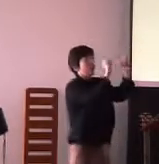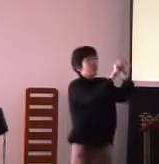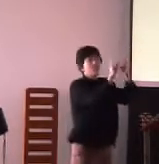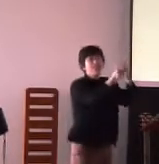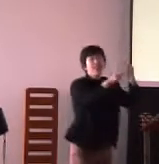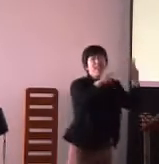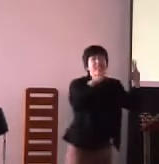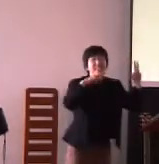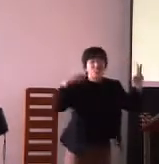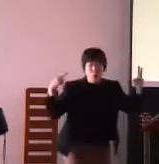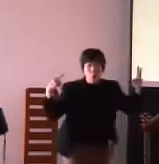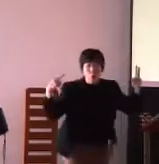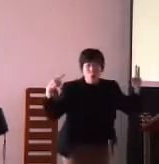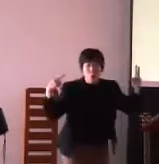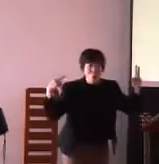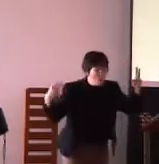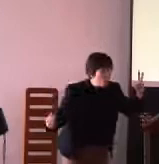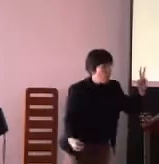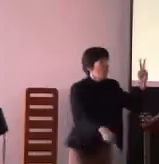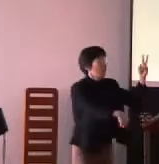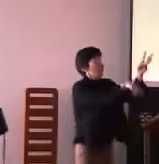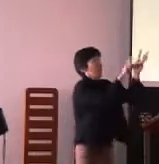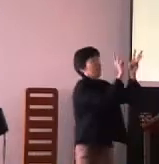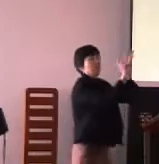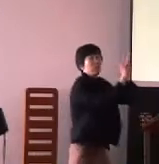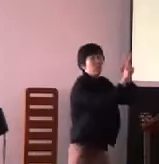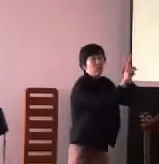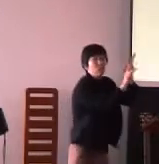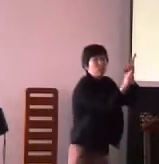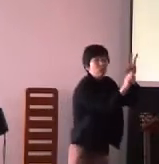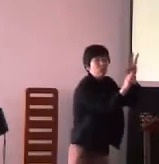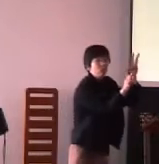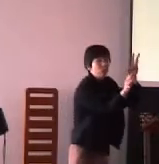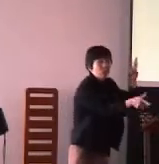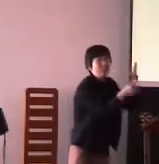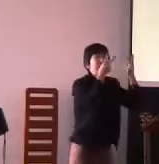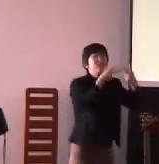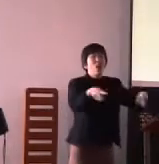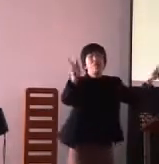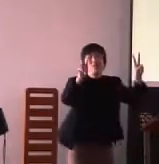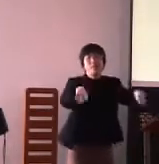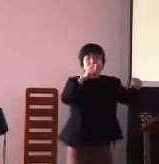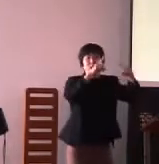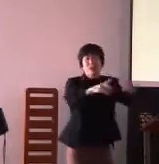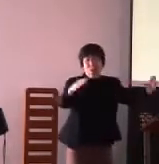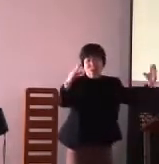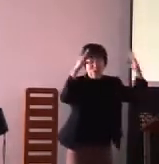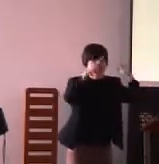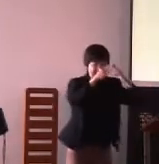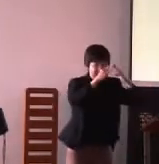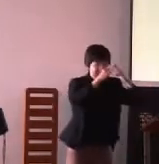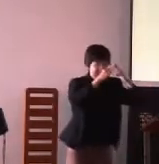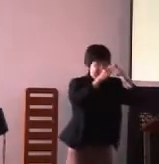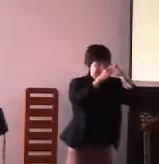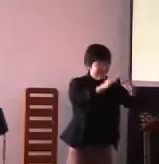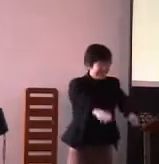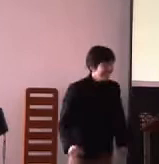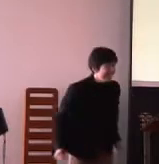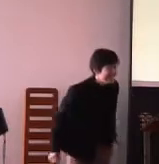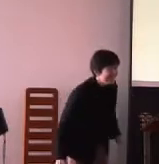一つと二つはイギリス英語ですね。英語の歌と広島弁